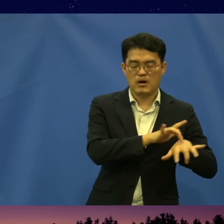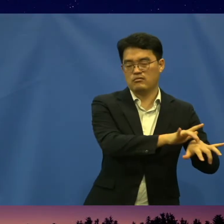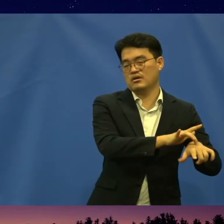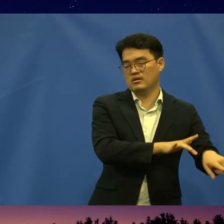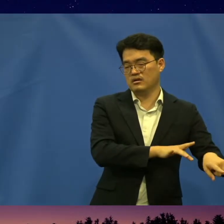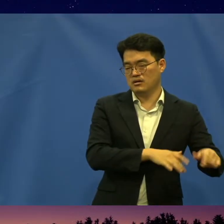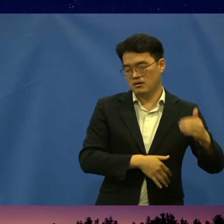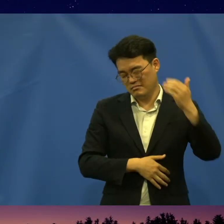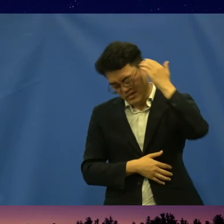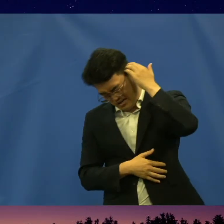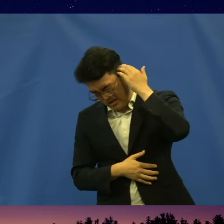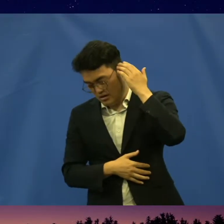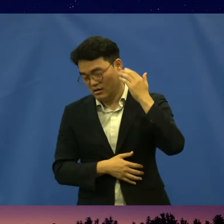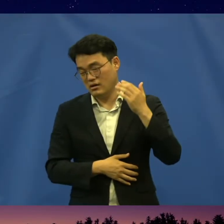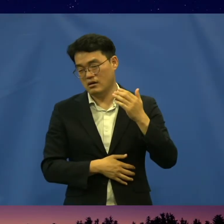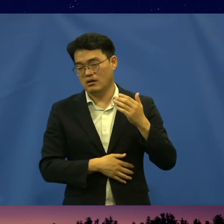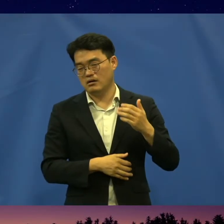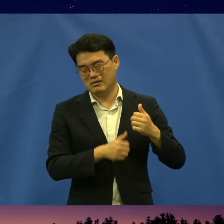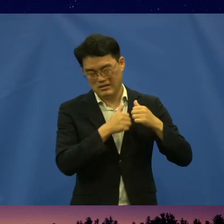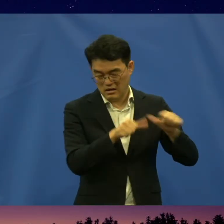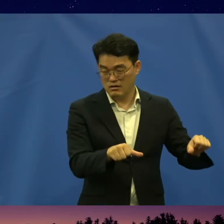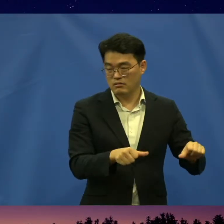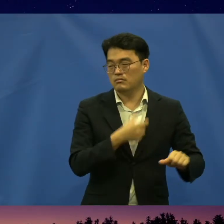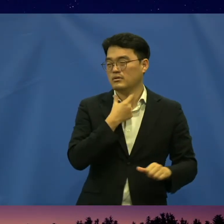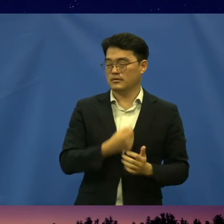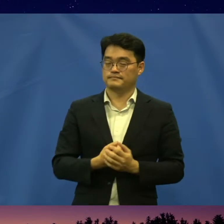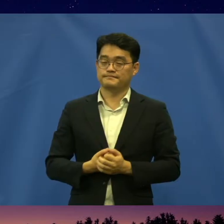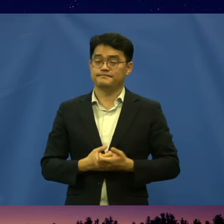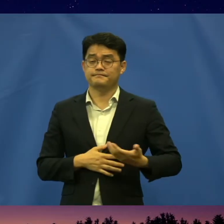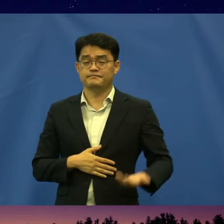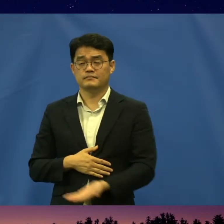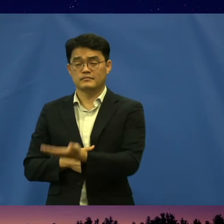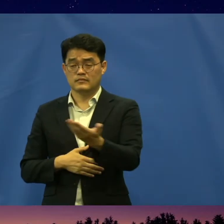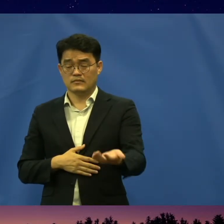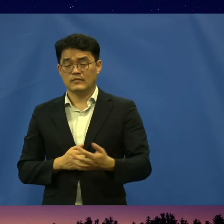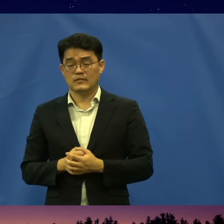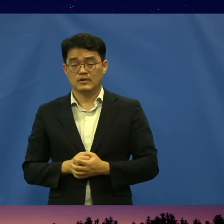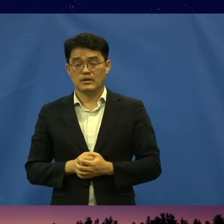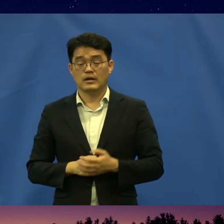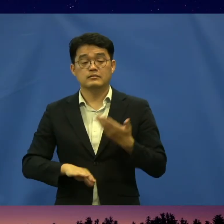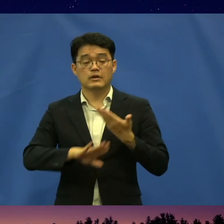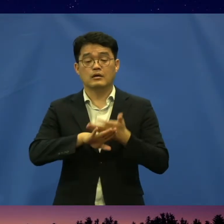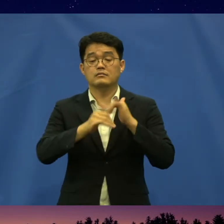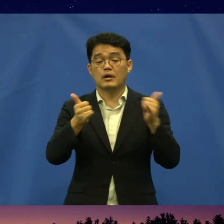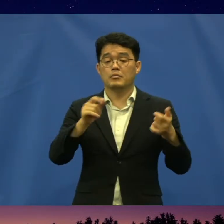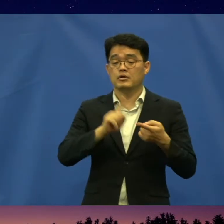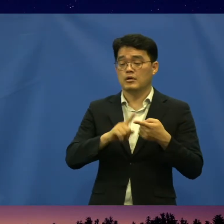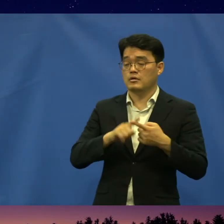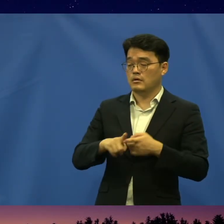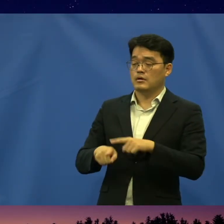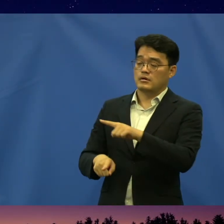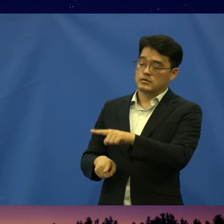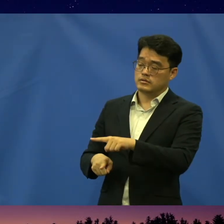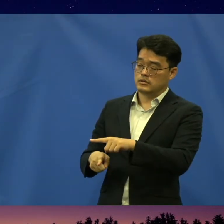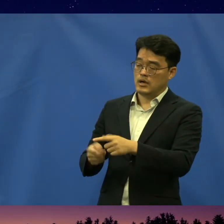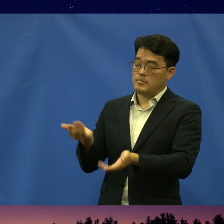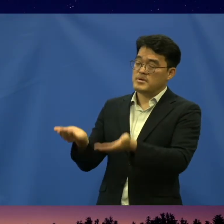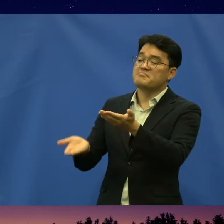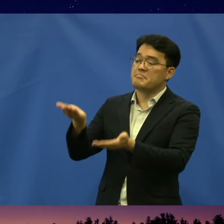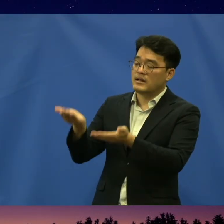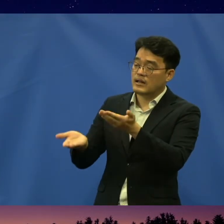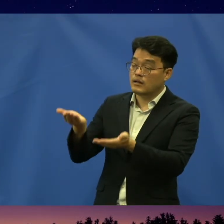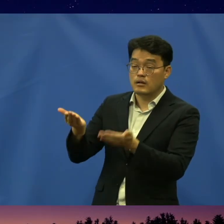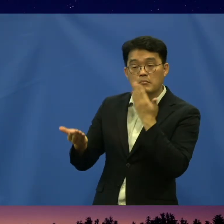방해하는 걸 원해요. 여러분, 어떤 사람을 비판해도 비판할 수 있어. 근데 그 사람을 살리려고